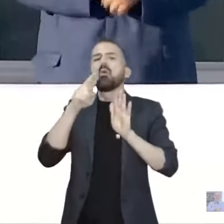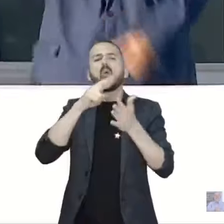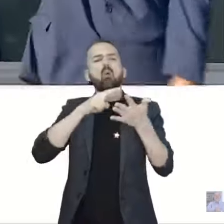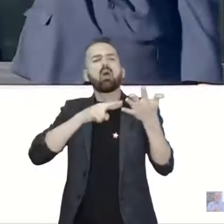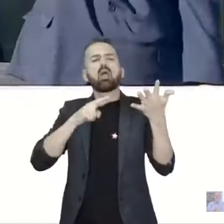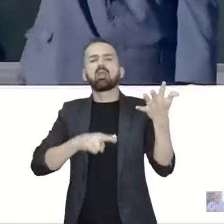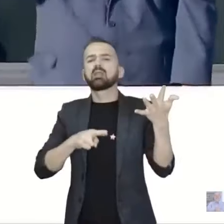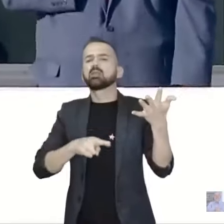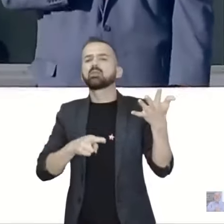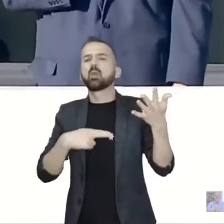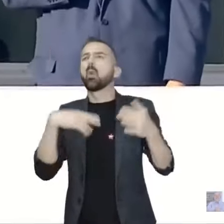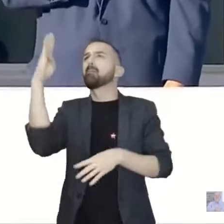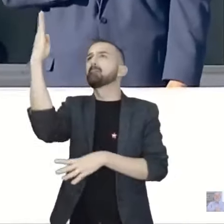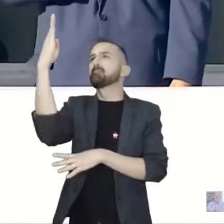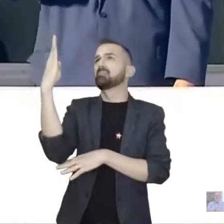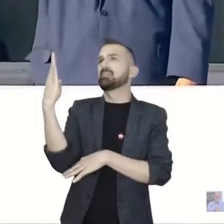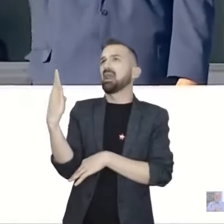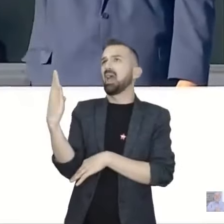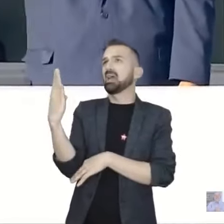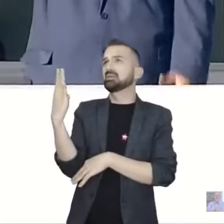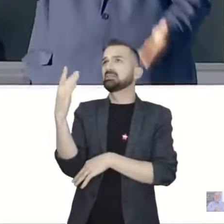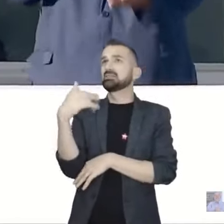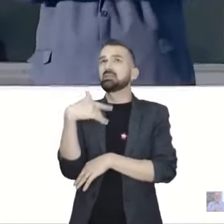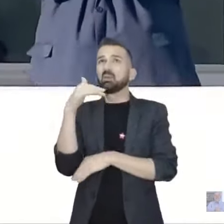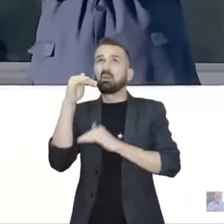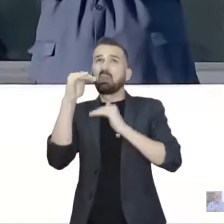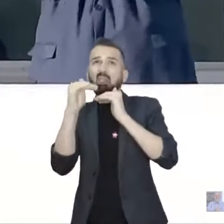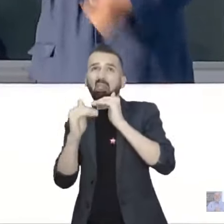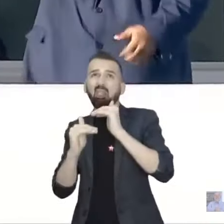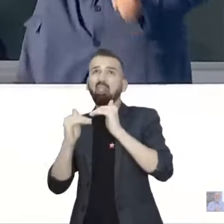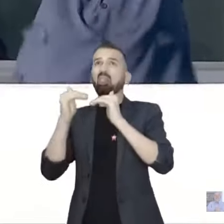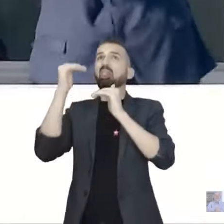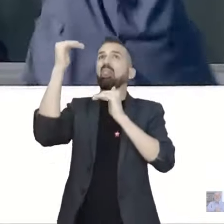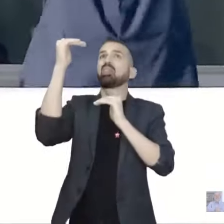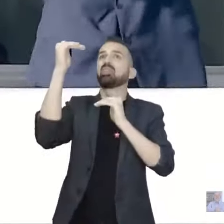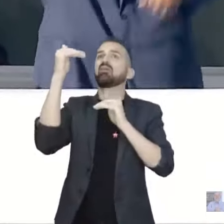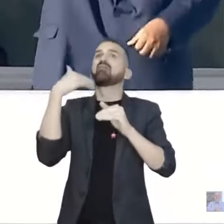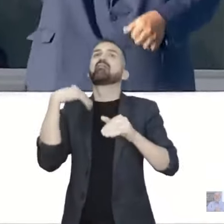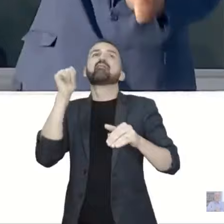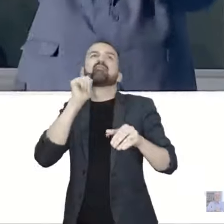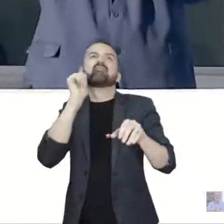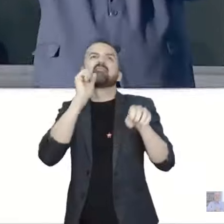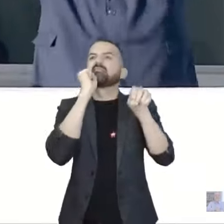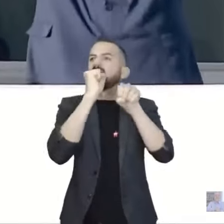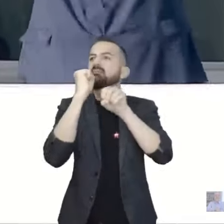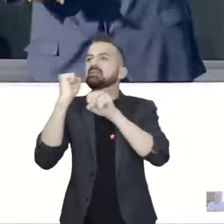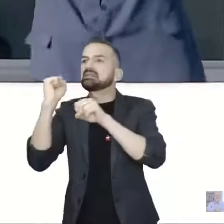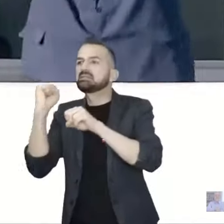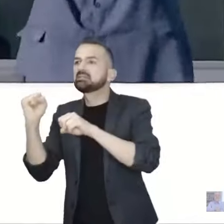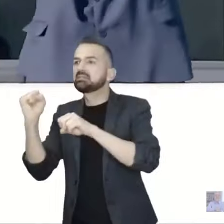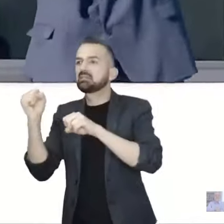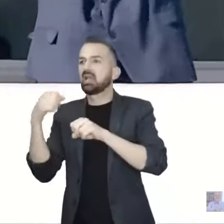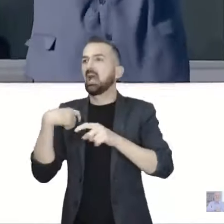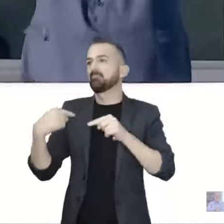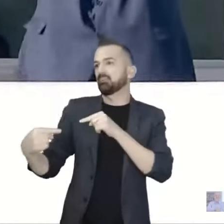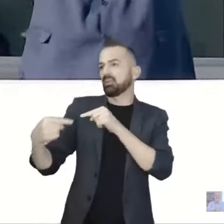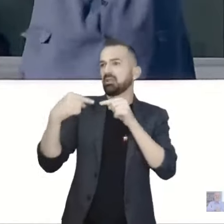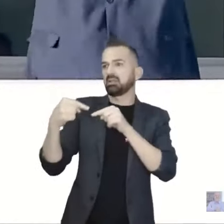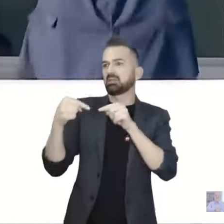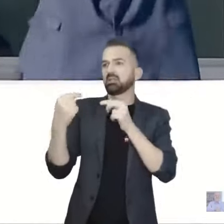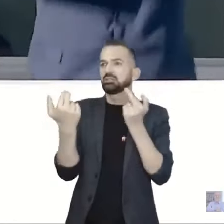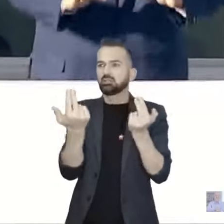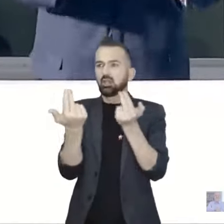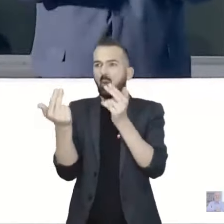Brasil bateu recorde de feminicídio. As políticas de igualdade raciais sofreram um severo